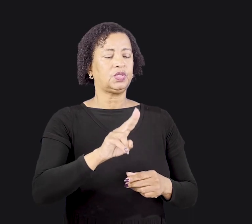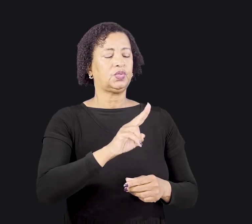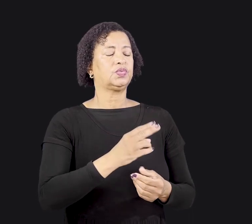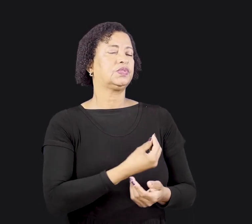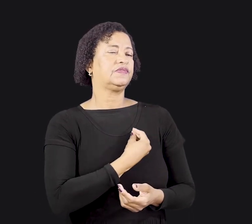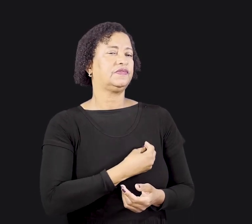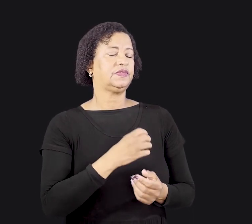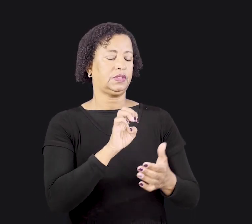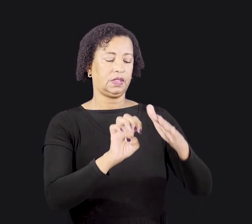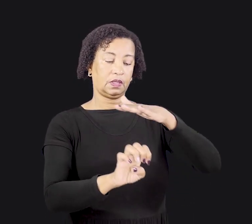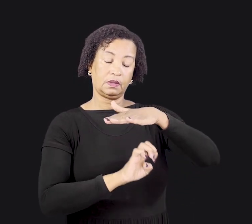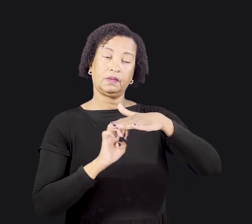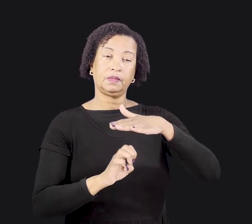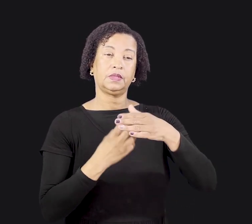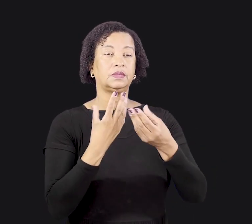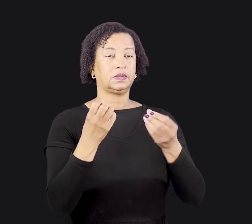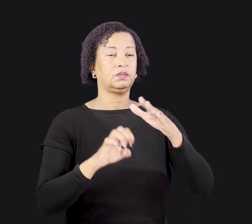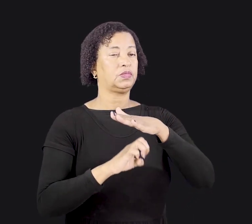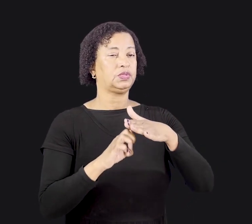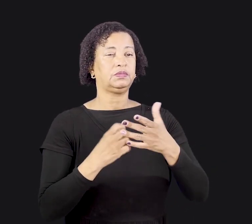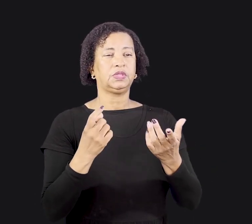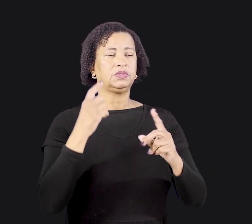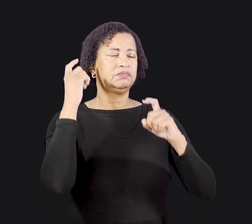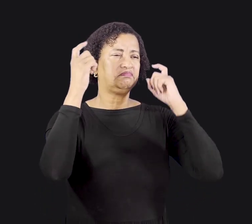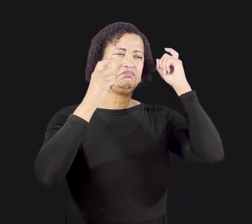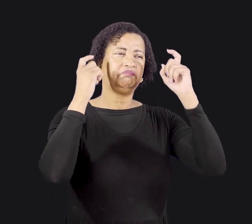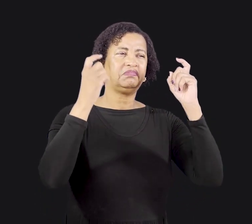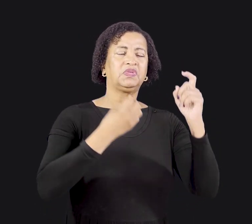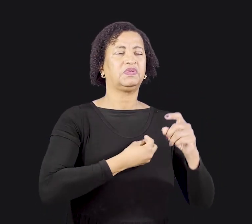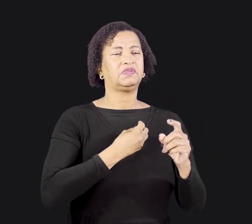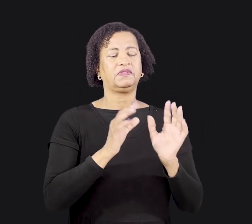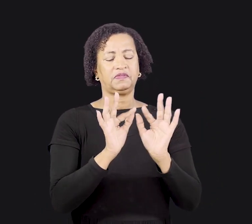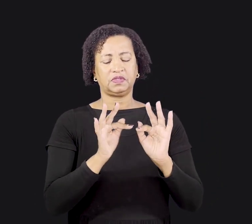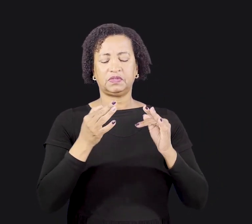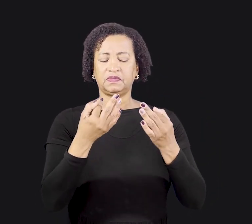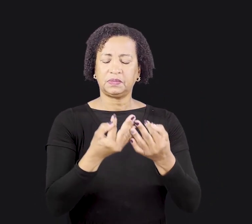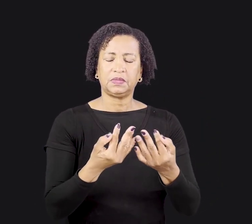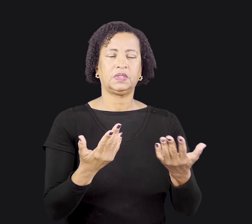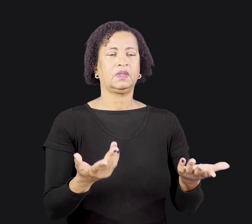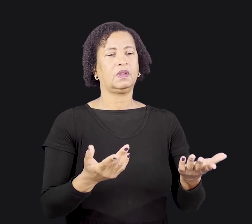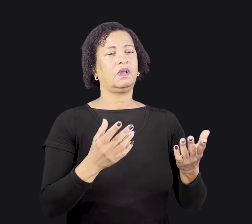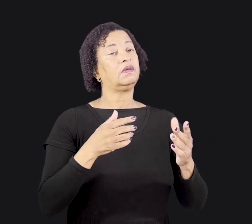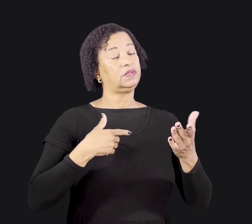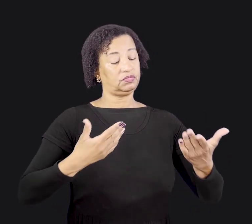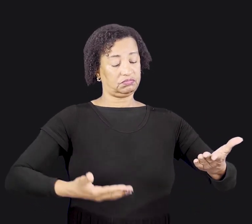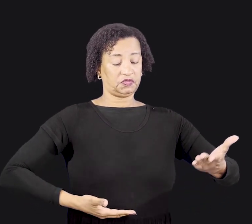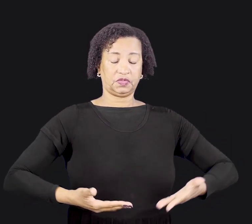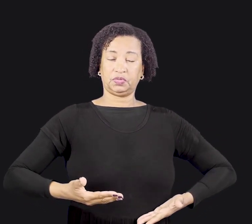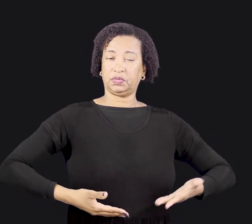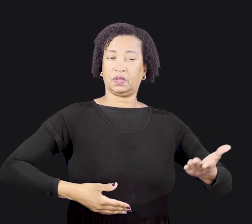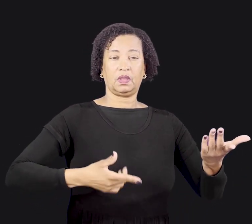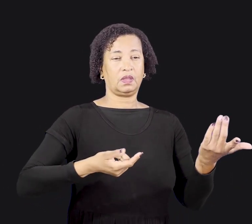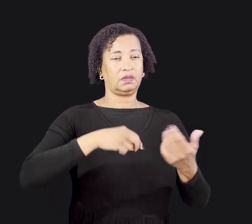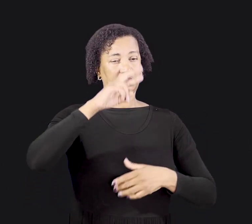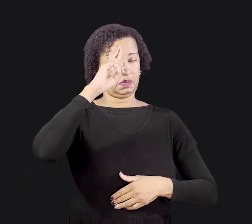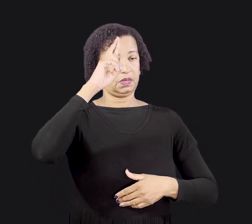exemplo. Muitas empresas não se importam com a vida familiar de seus executivos e funcionários e exigem